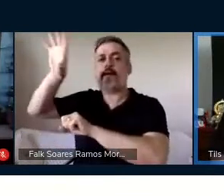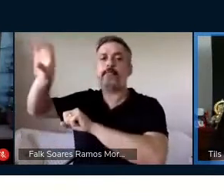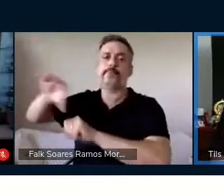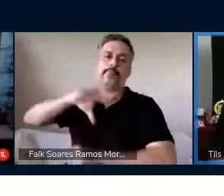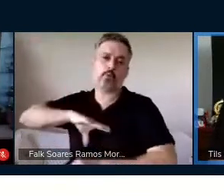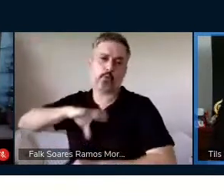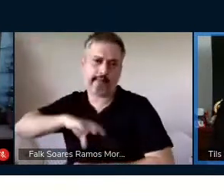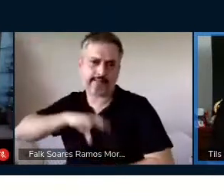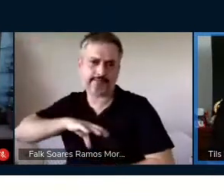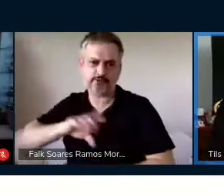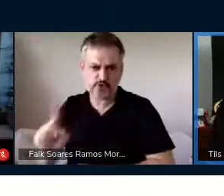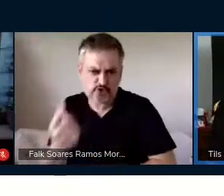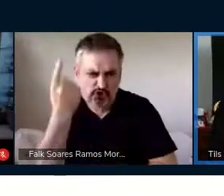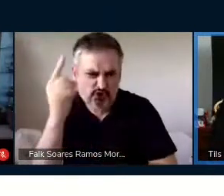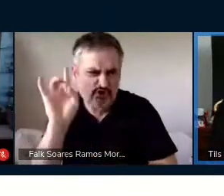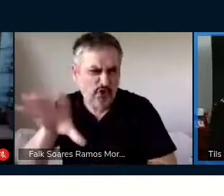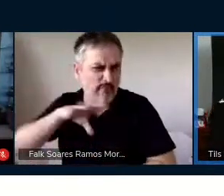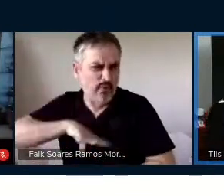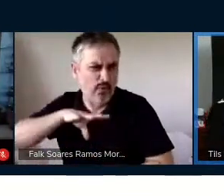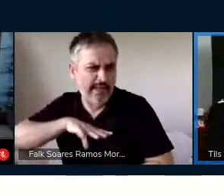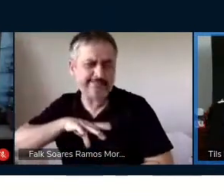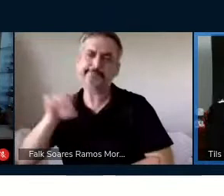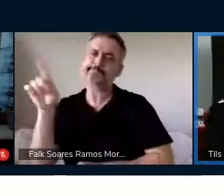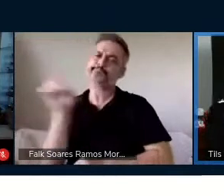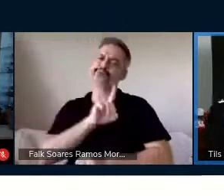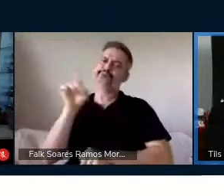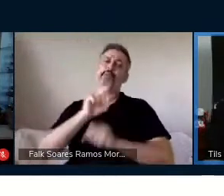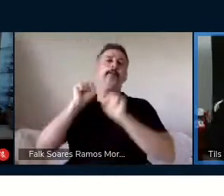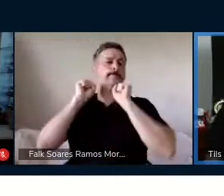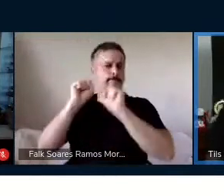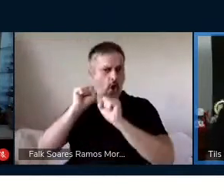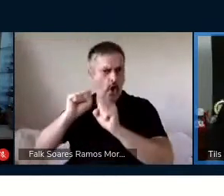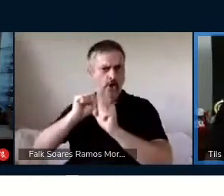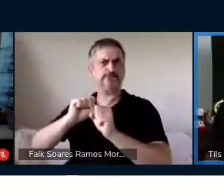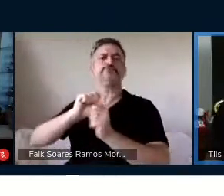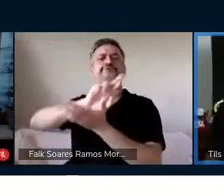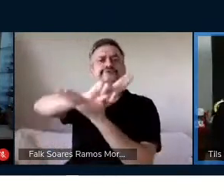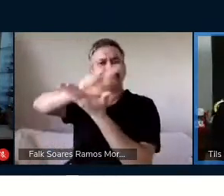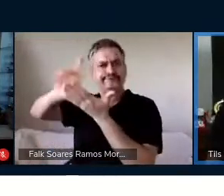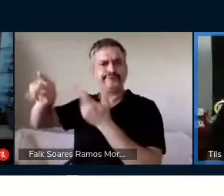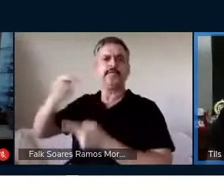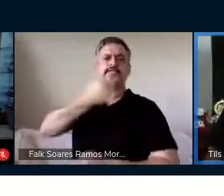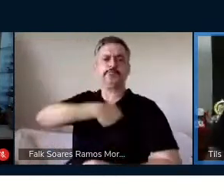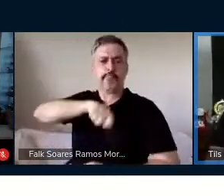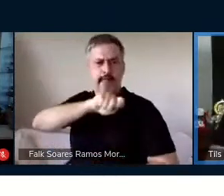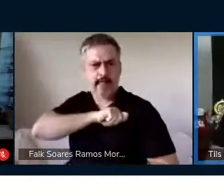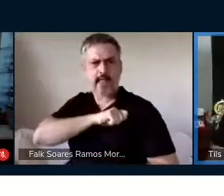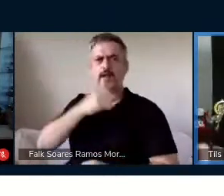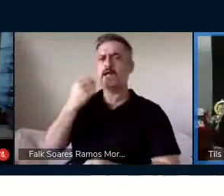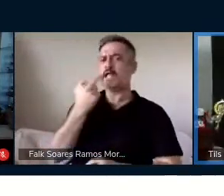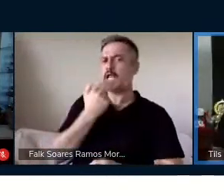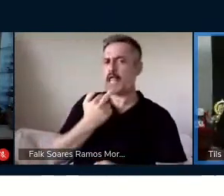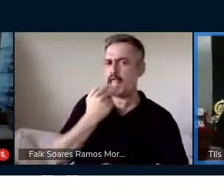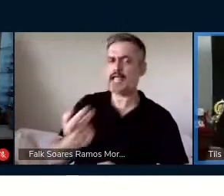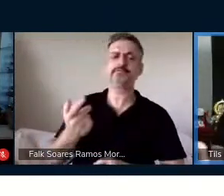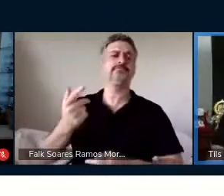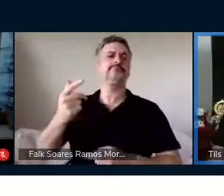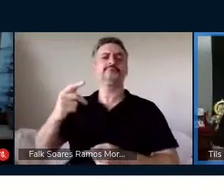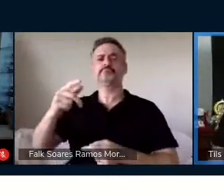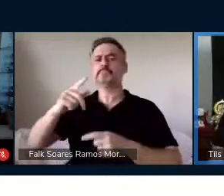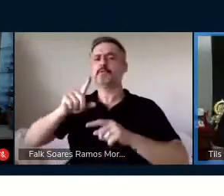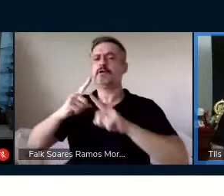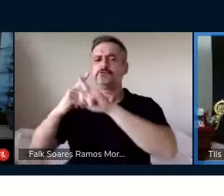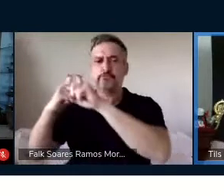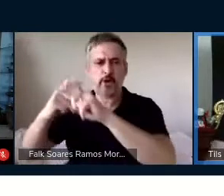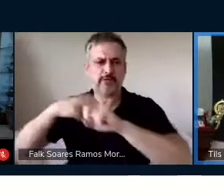linguística externa, que seria o português. Mas não somente o português. O surdo ele pode aprender também outras